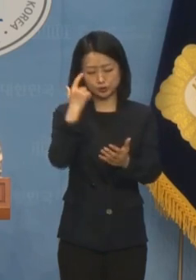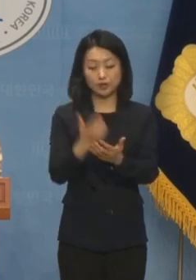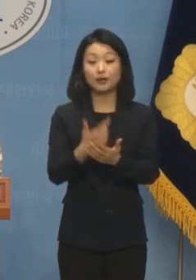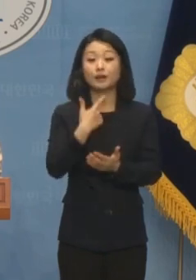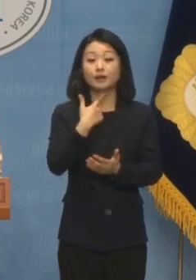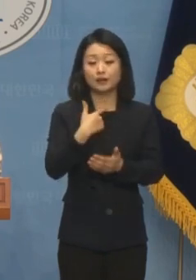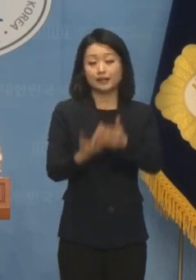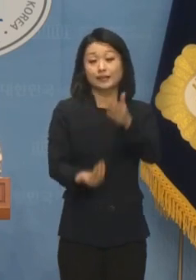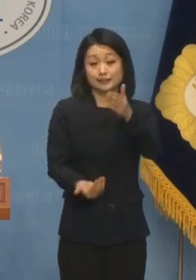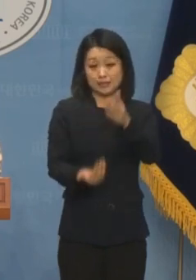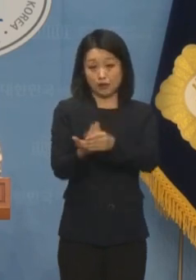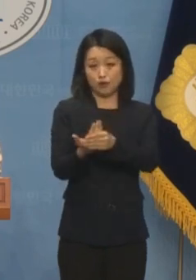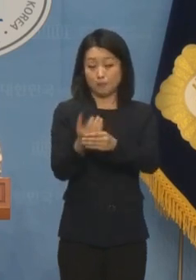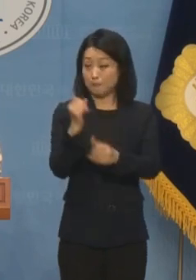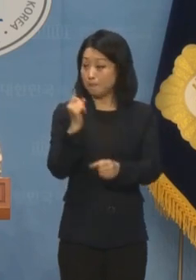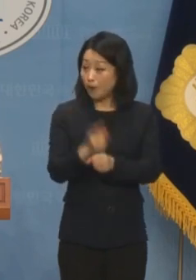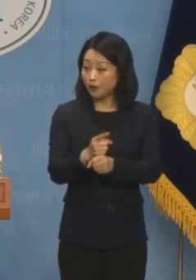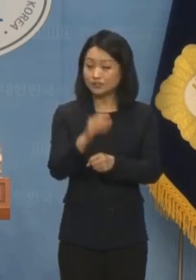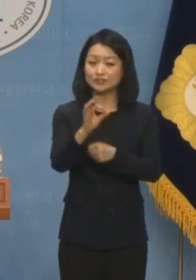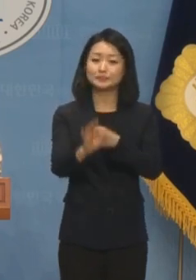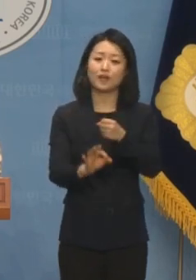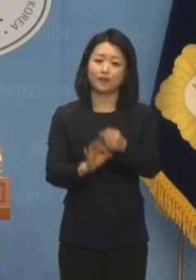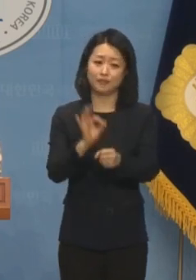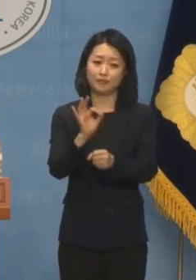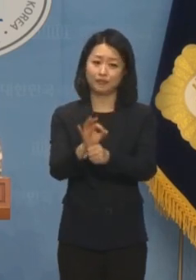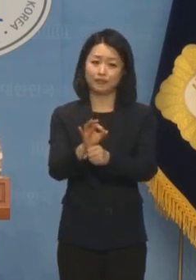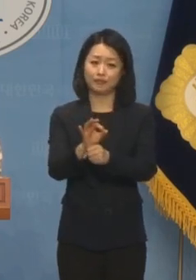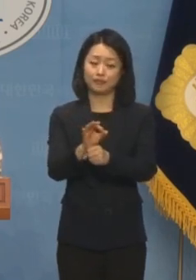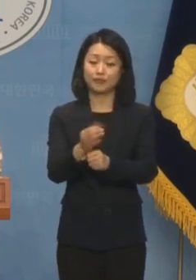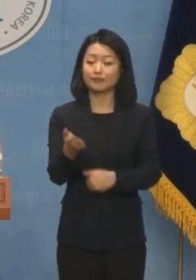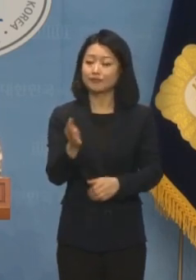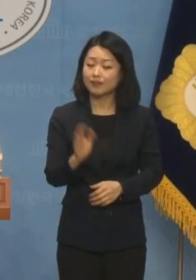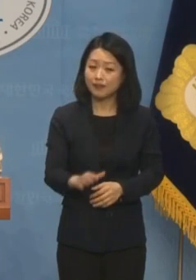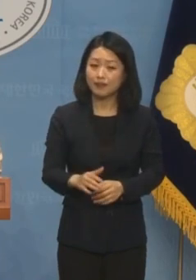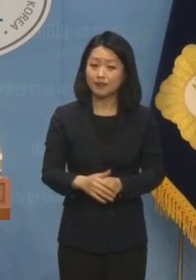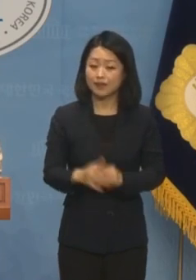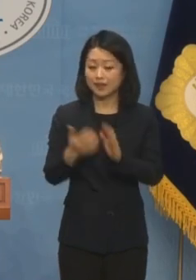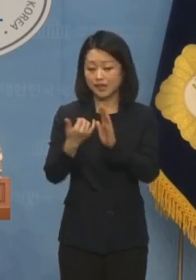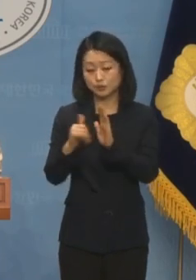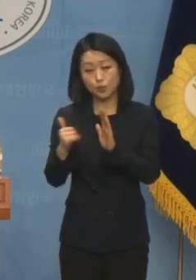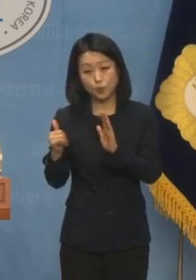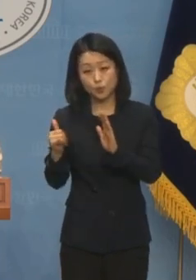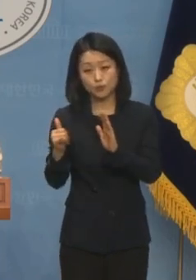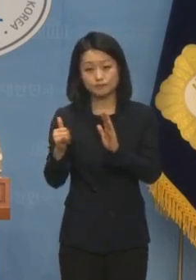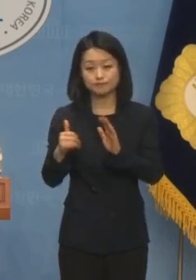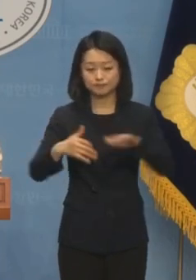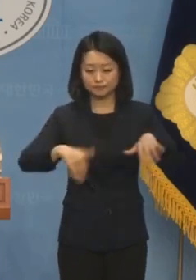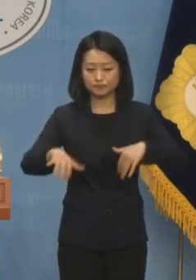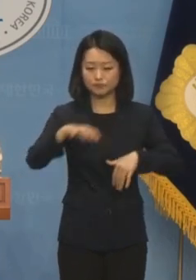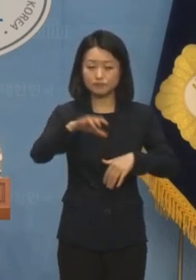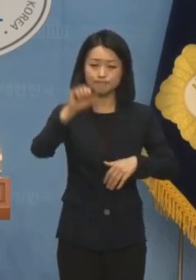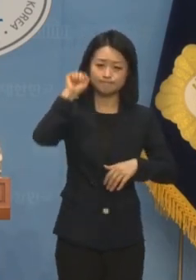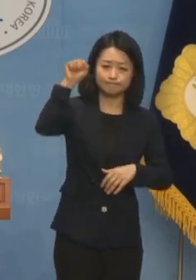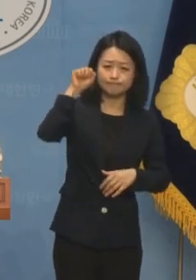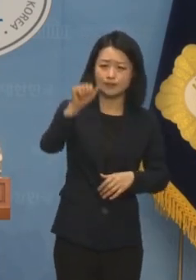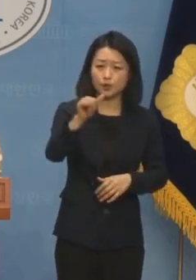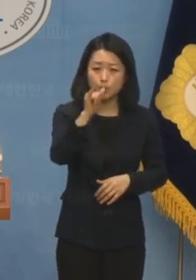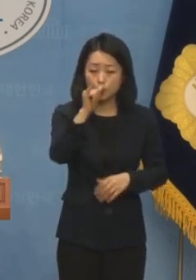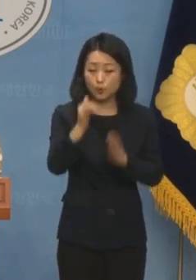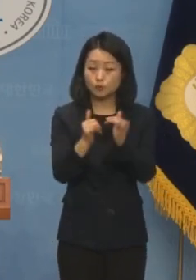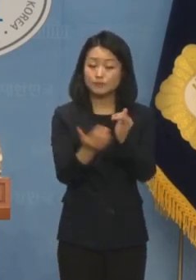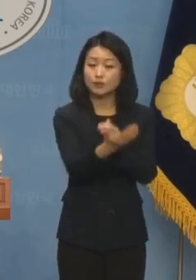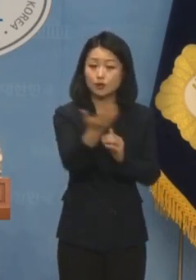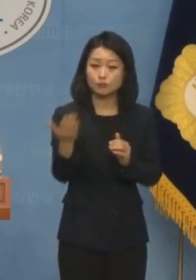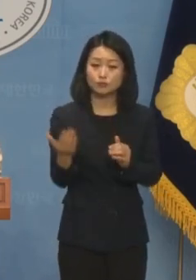몰아넣은 참사가 10년이 되었는데 여전히 가족들은 거리로 나와야 하고